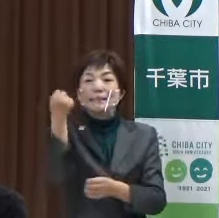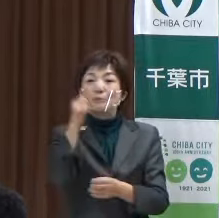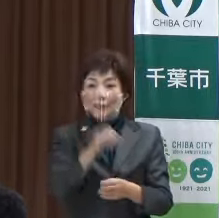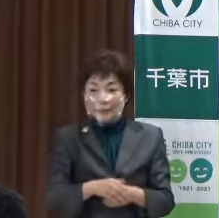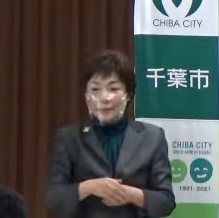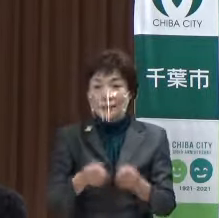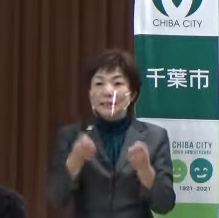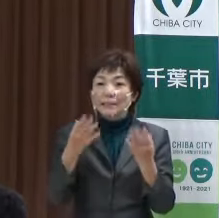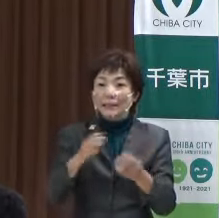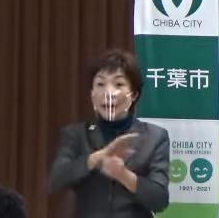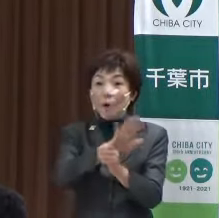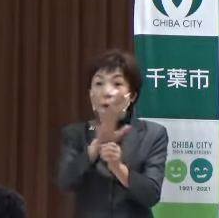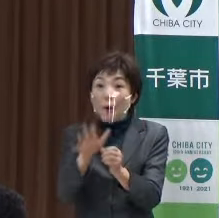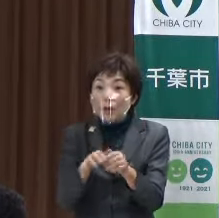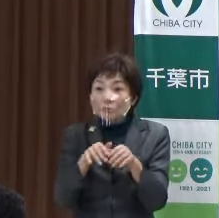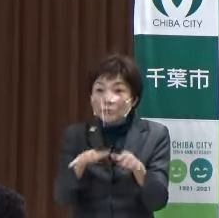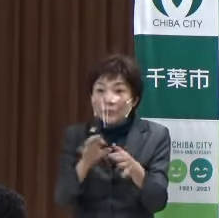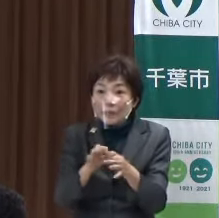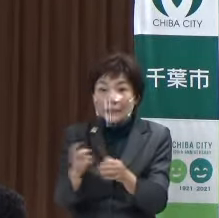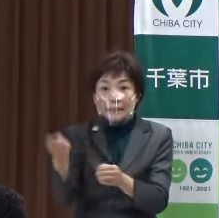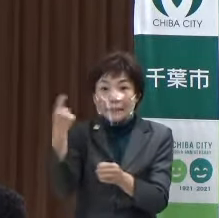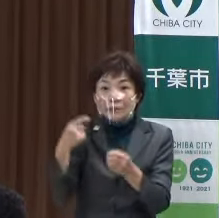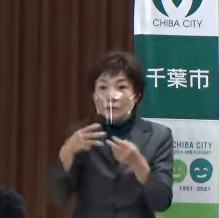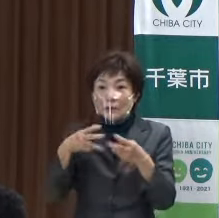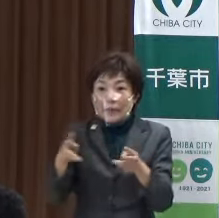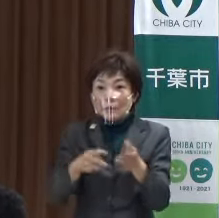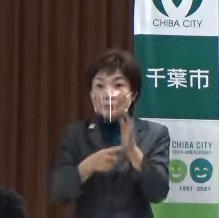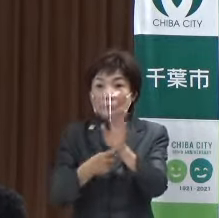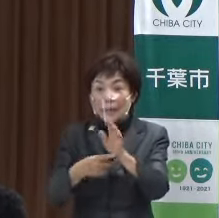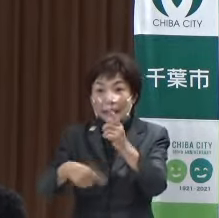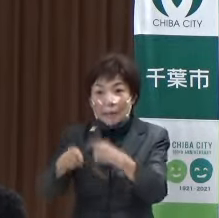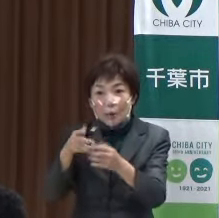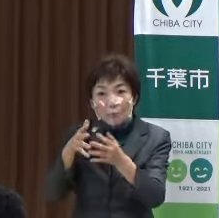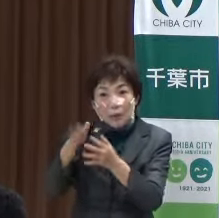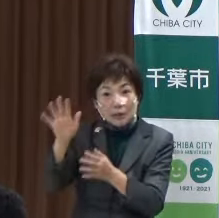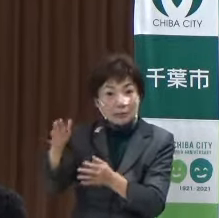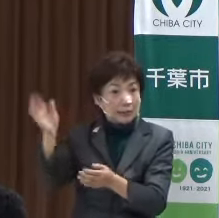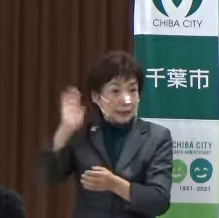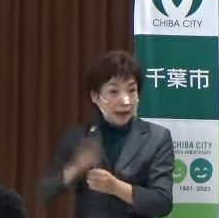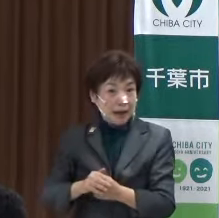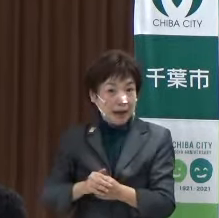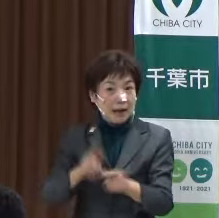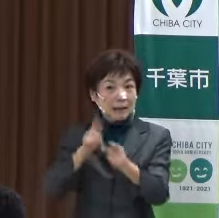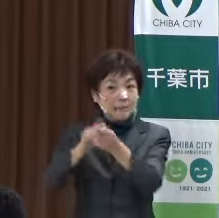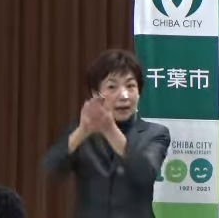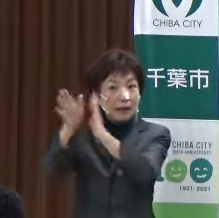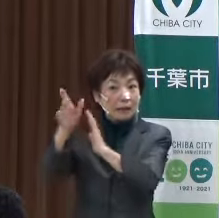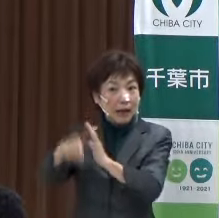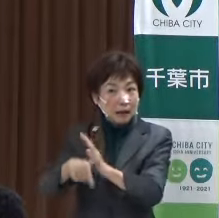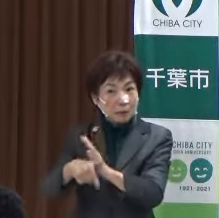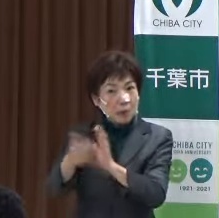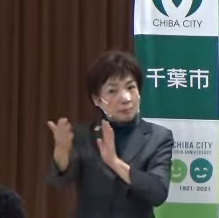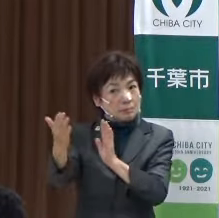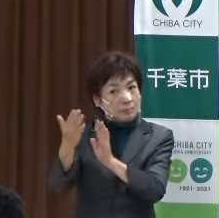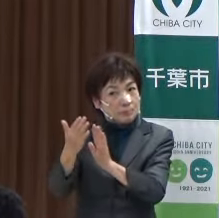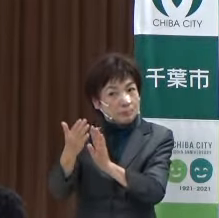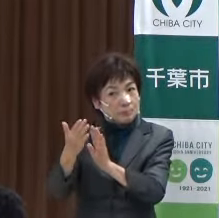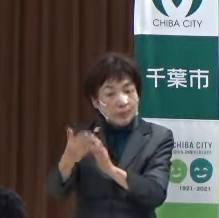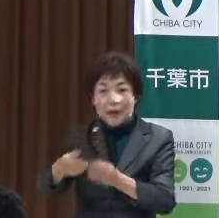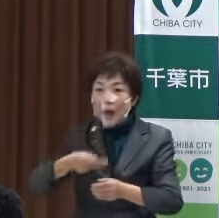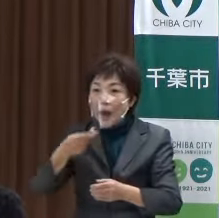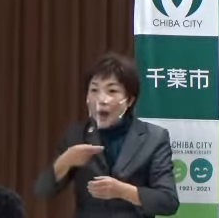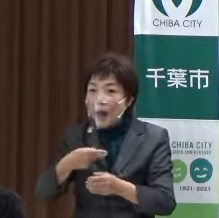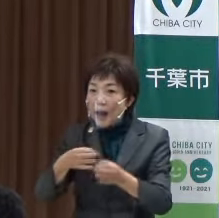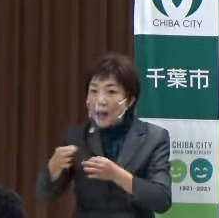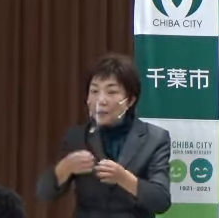関連なんですけれども、昨日緊急事態宣言の発生が出る見通しになりまして、千葉県でも近く飲食店の